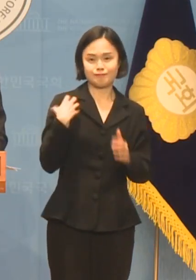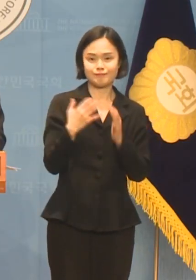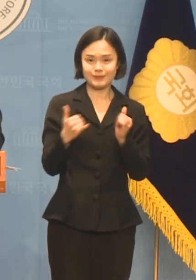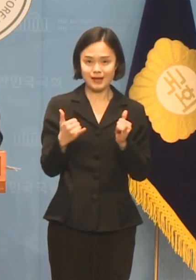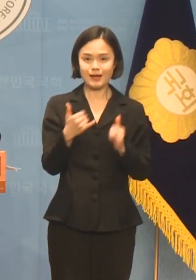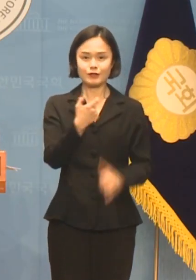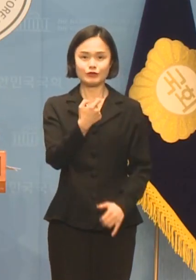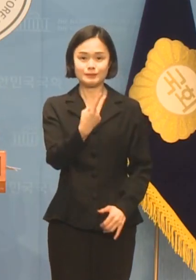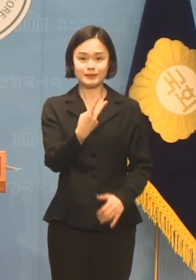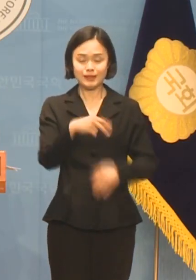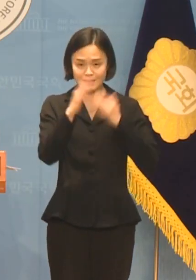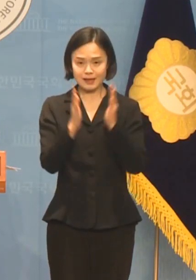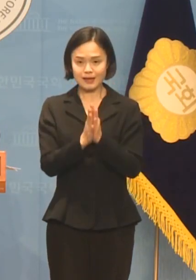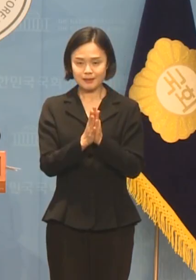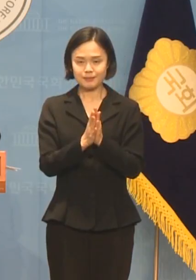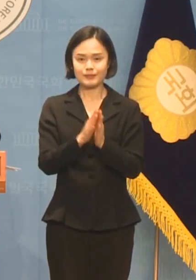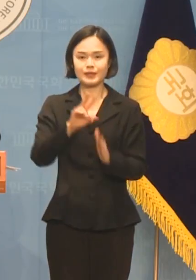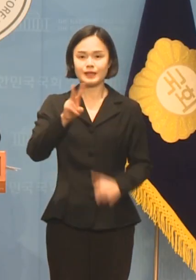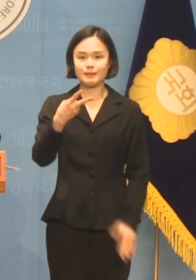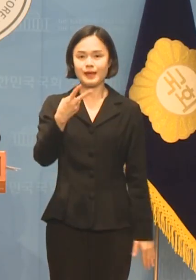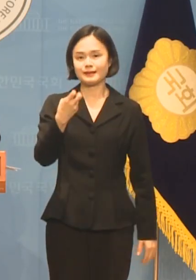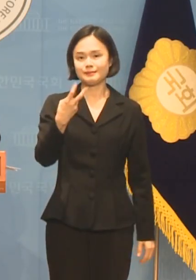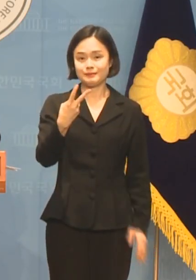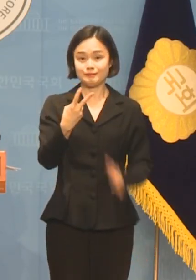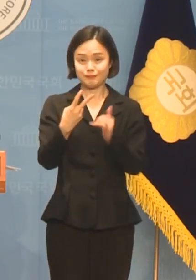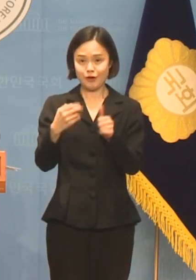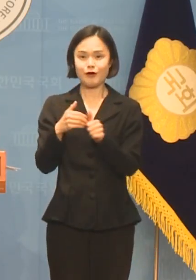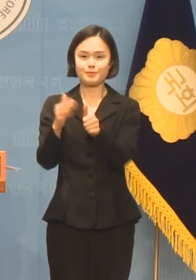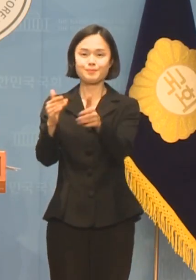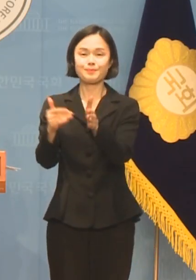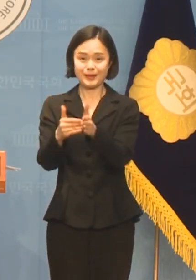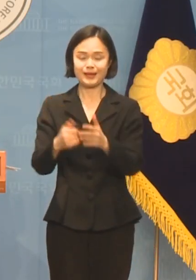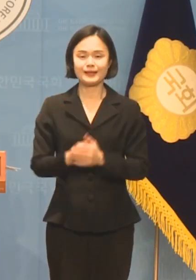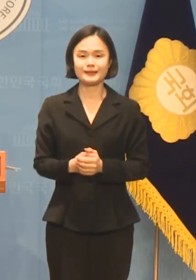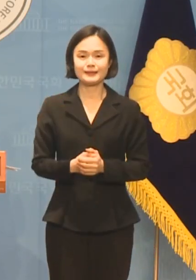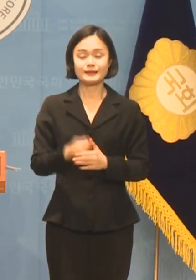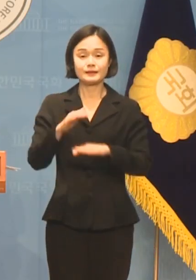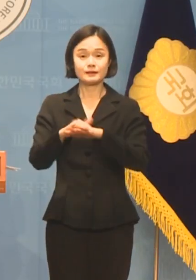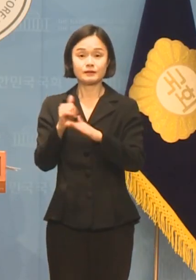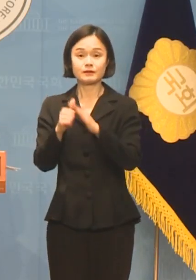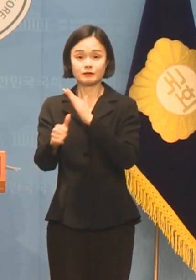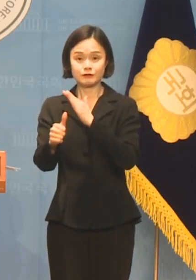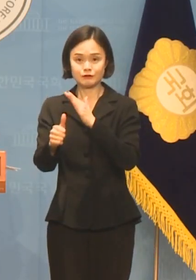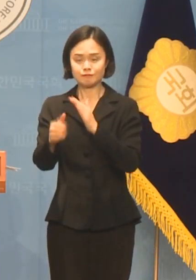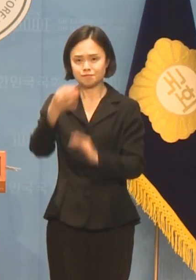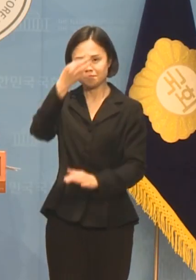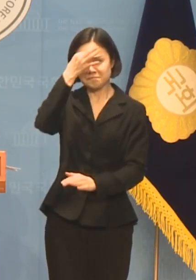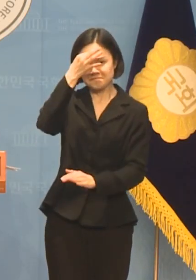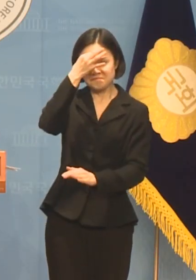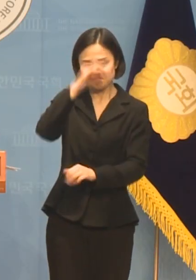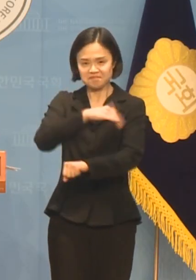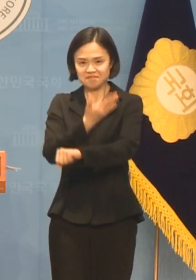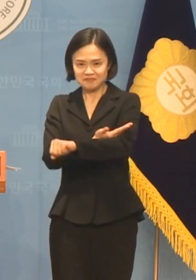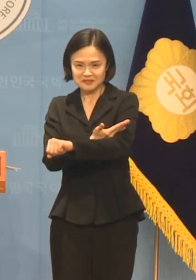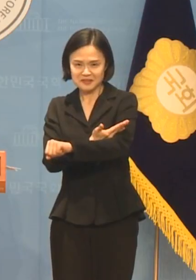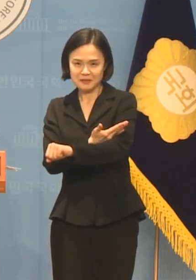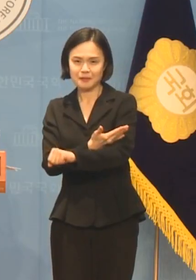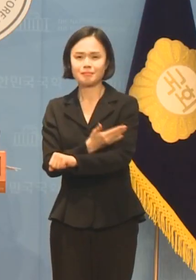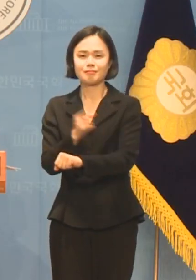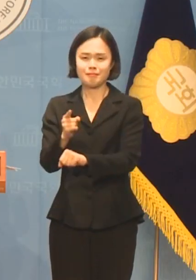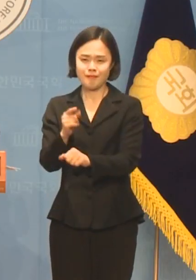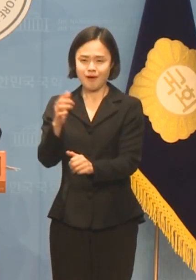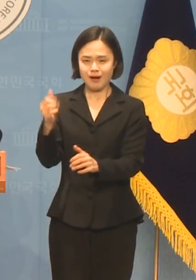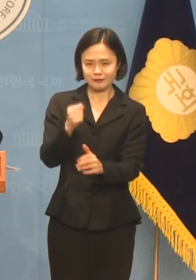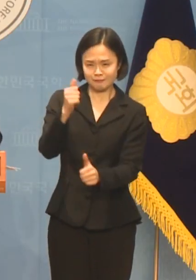222명의 대표단을 파견하였습니다. 선수들의 기량이 유감없이 발휘될 수 있도록 정부와